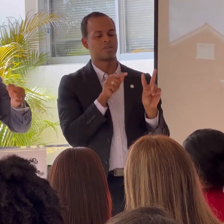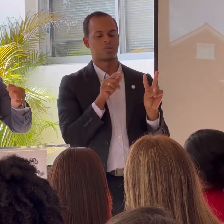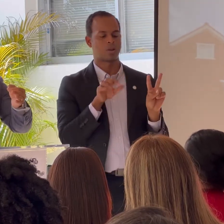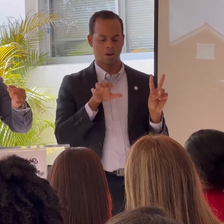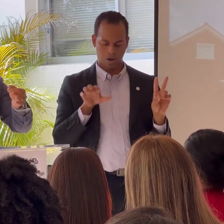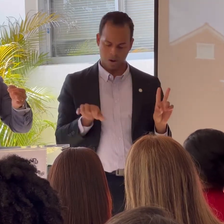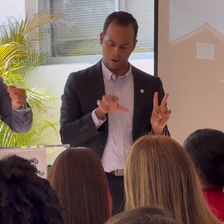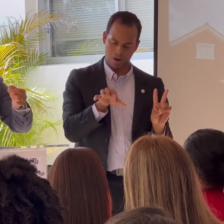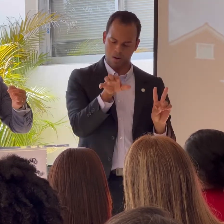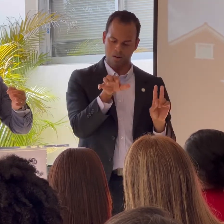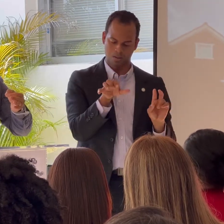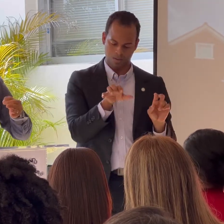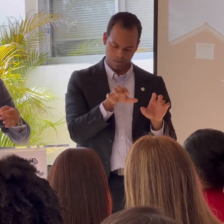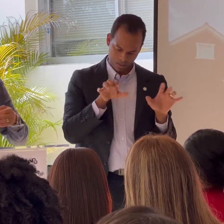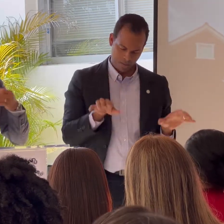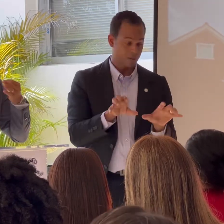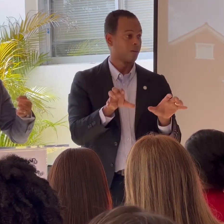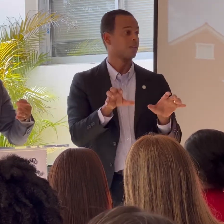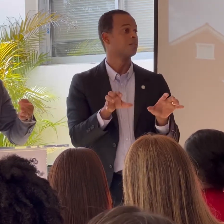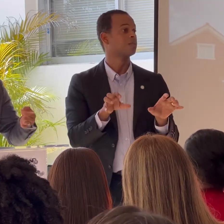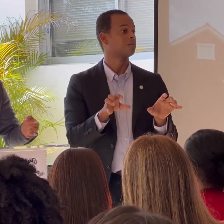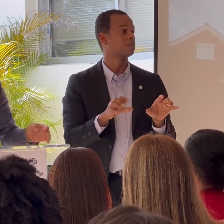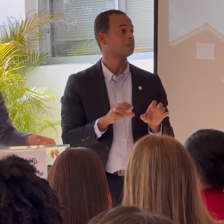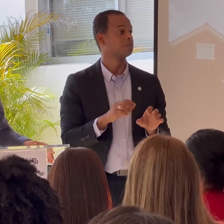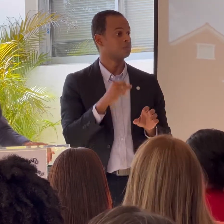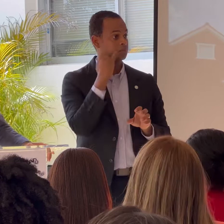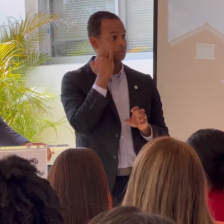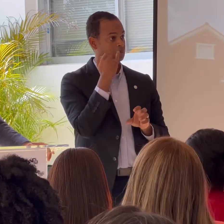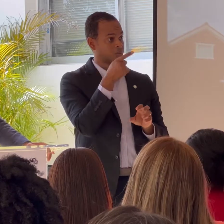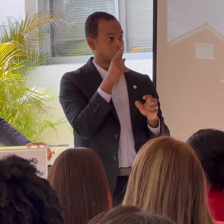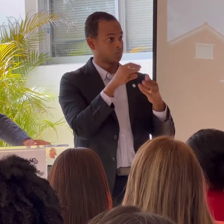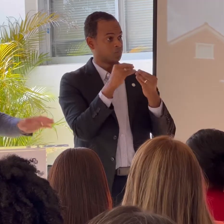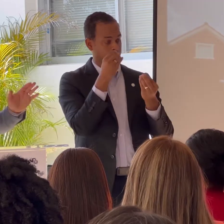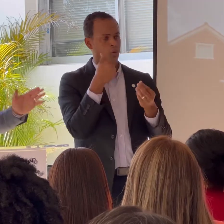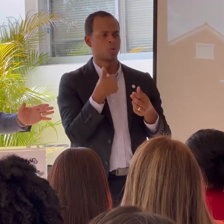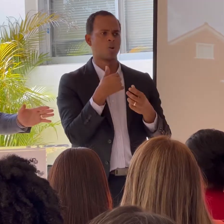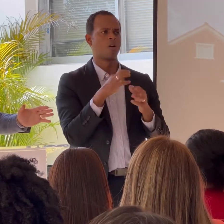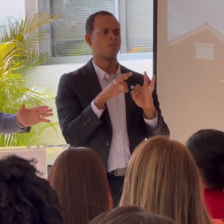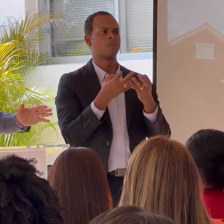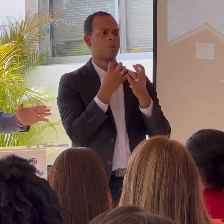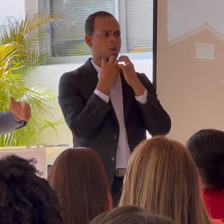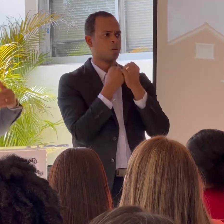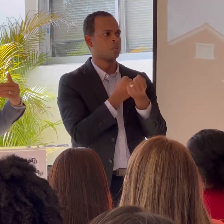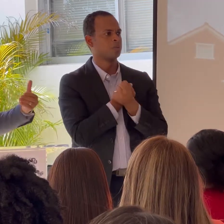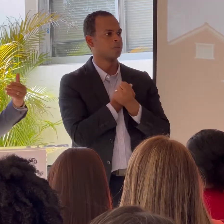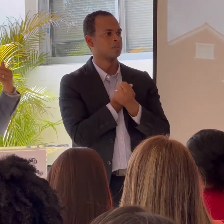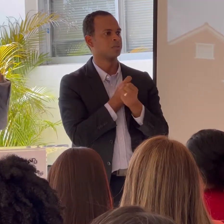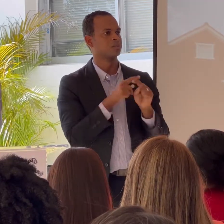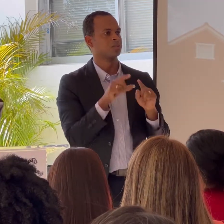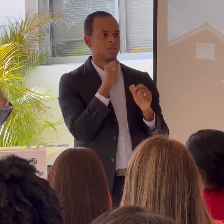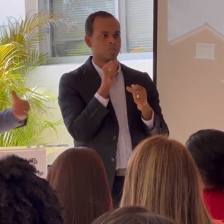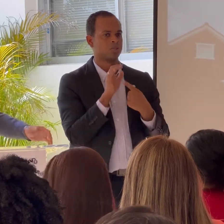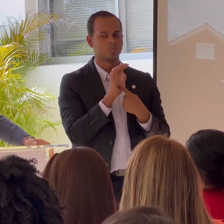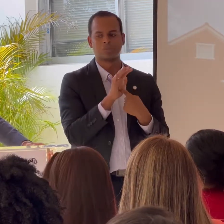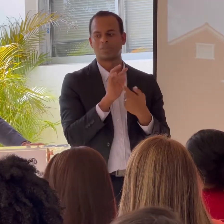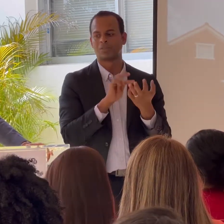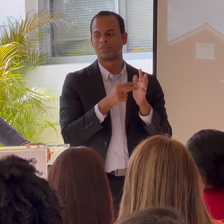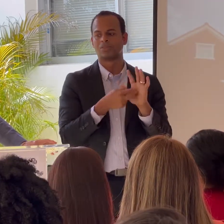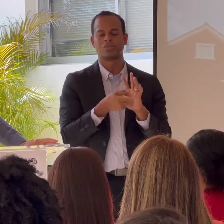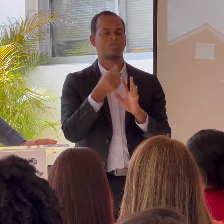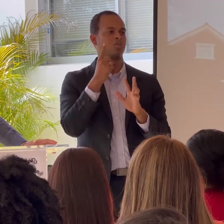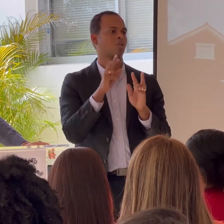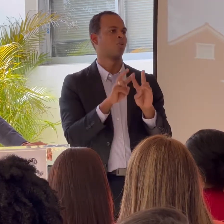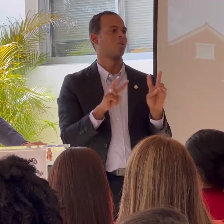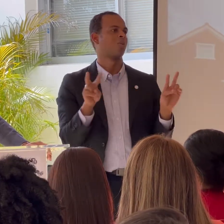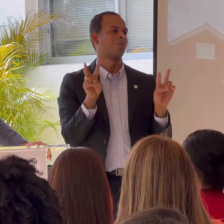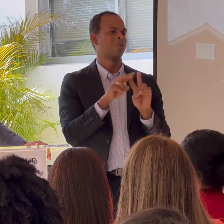conducta. Y si usted dice que ama a la familia, pero no lo muestra, usted solo lo tiene como un valor mental, pero